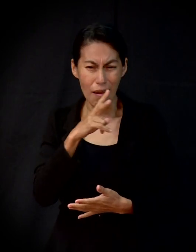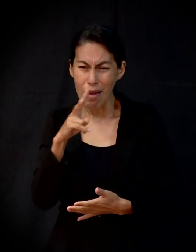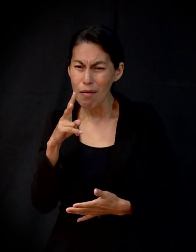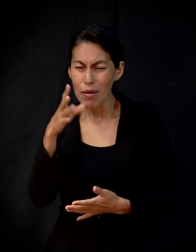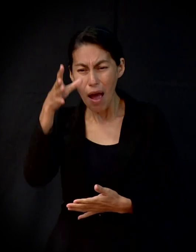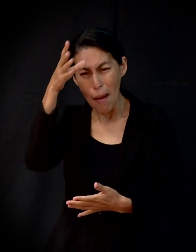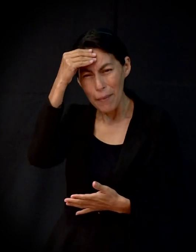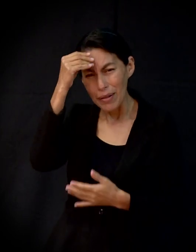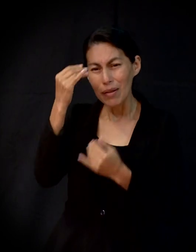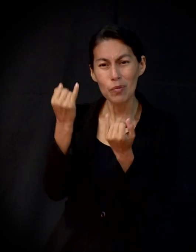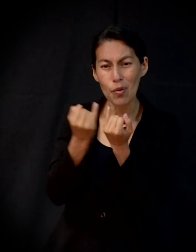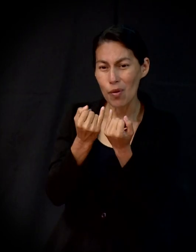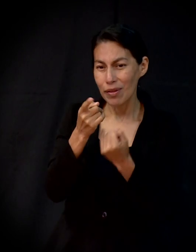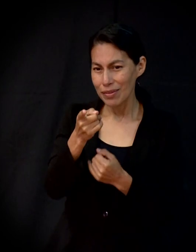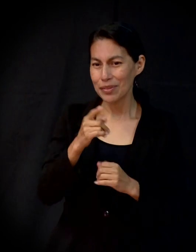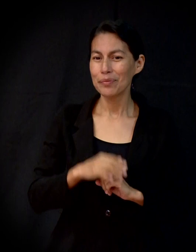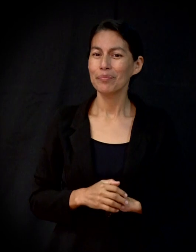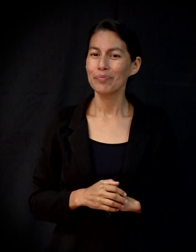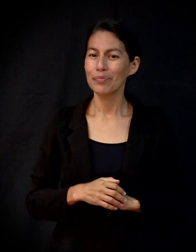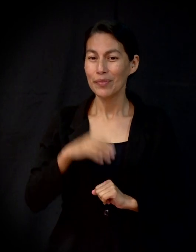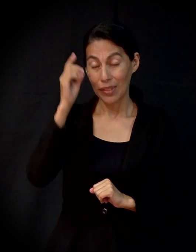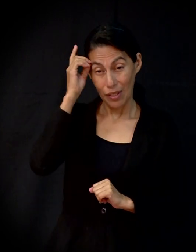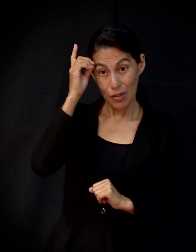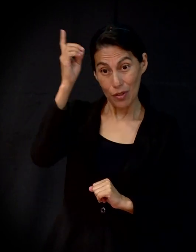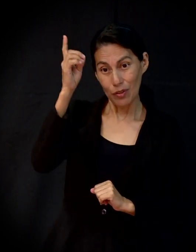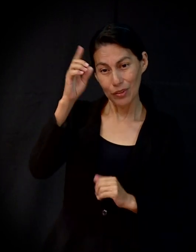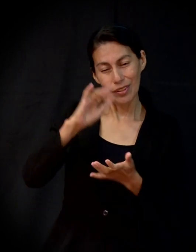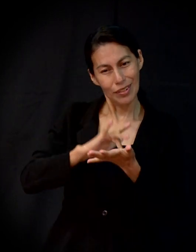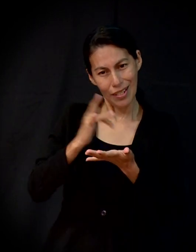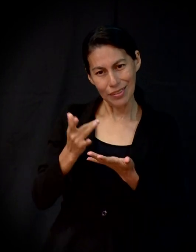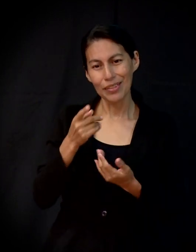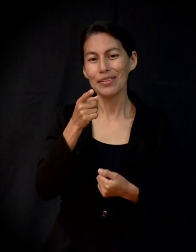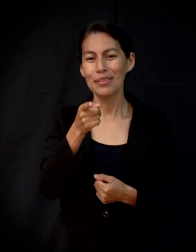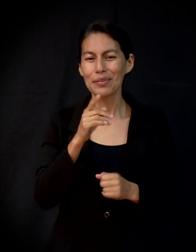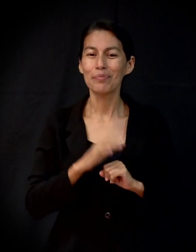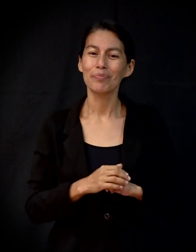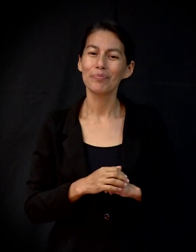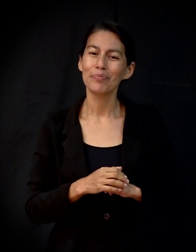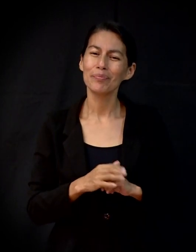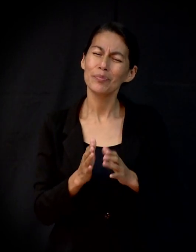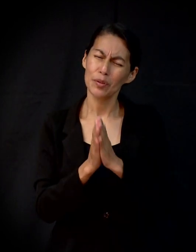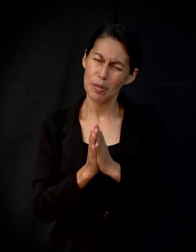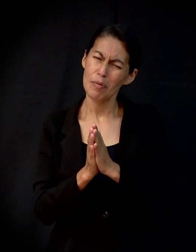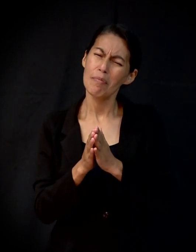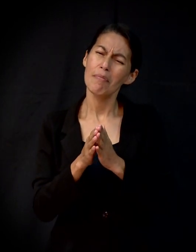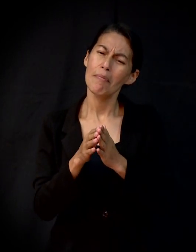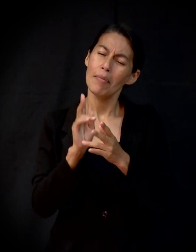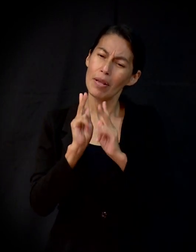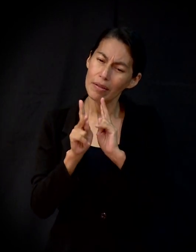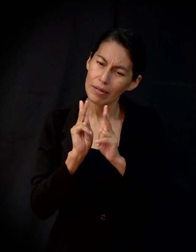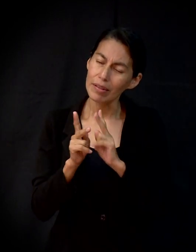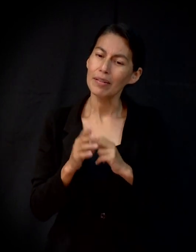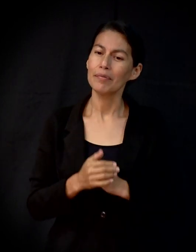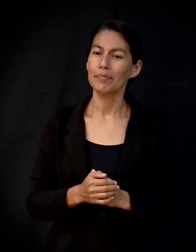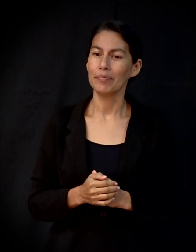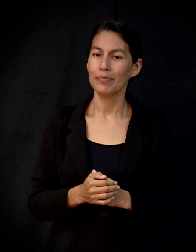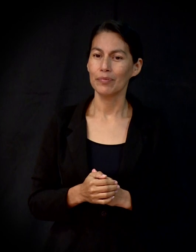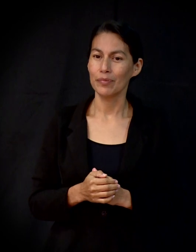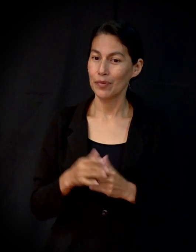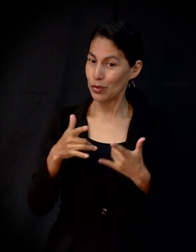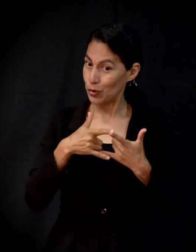algo de ti, a través de Dios, a través de ti. Cuéntanos alguna